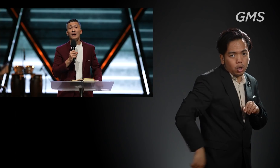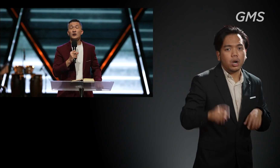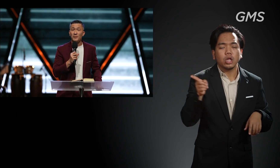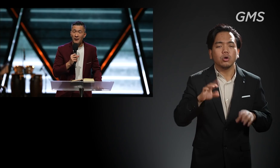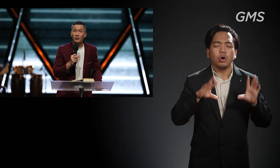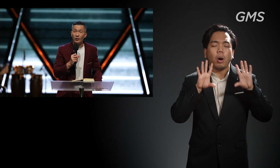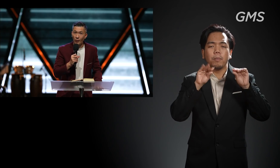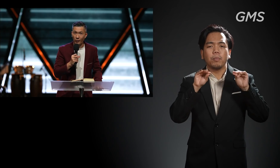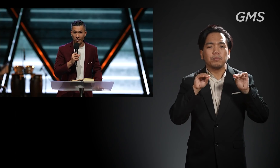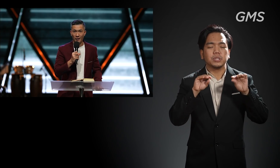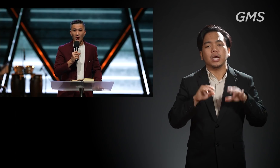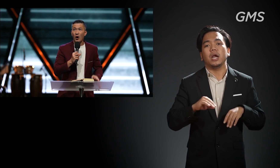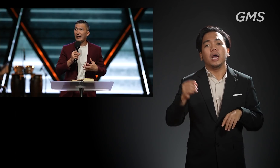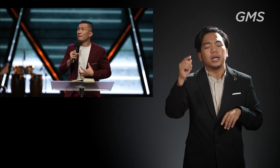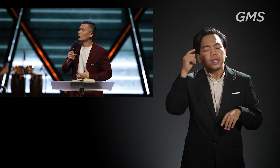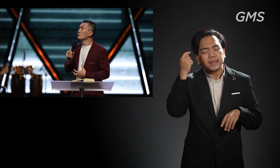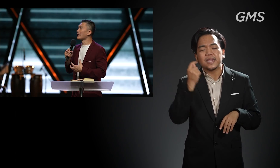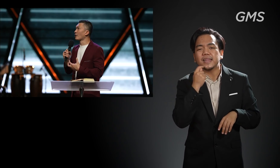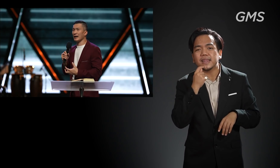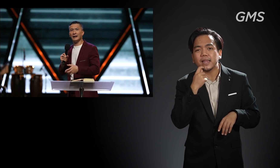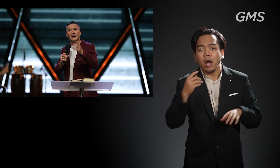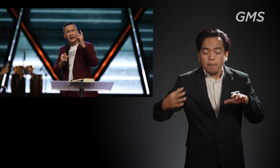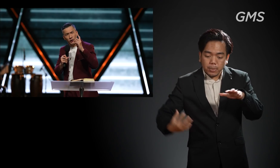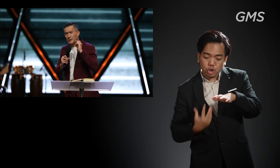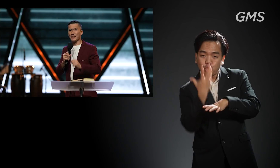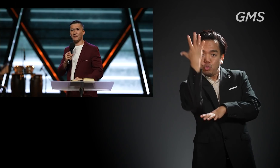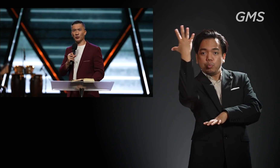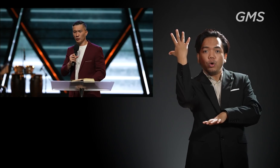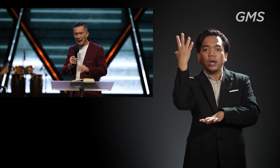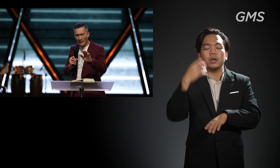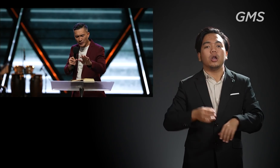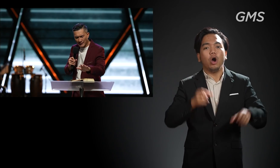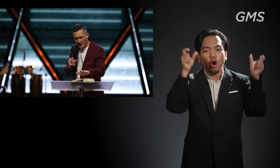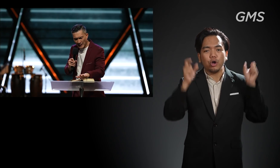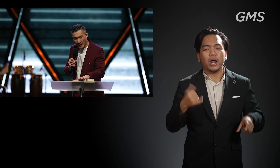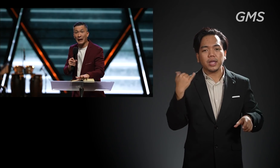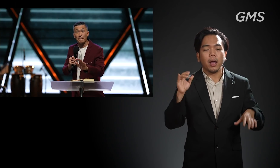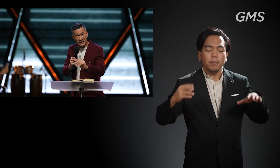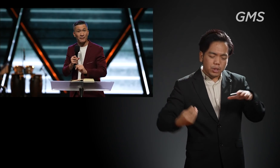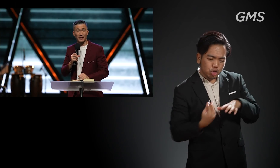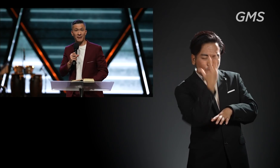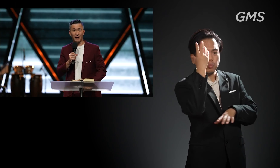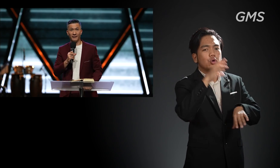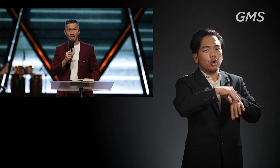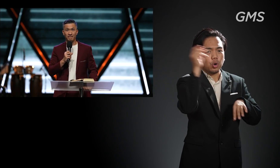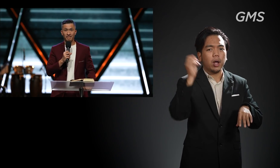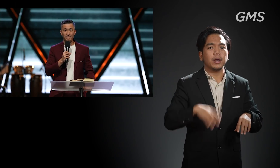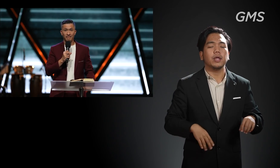pertumbuhan, spiritual growth. Orang yang bertumbuh secara rohani, hidupnya pasti bertumbuh. Apapun yang dia pegang, pasti